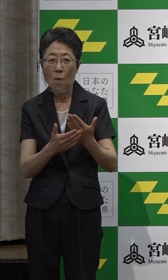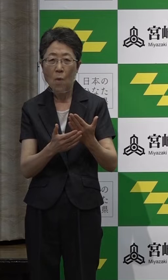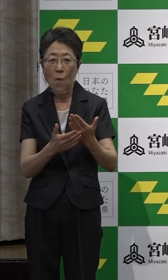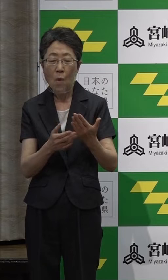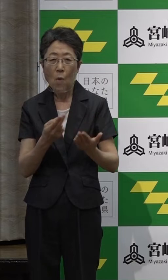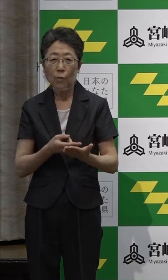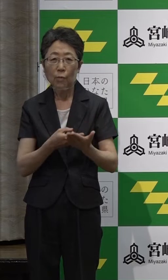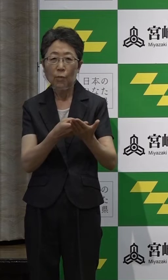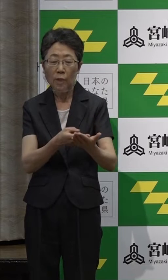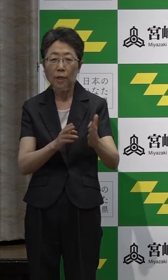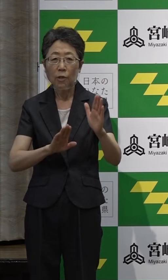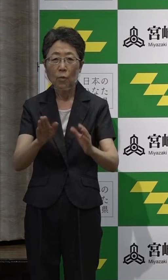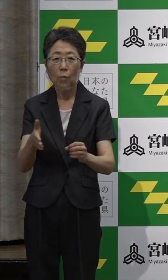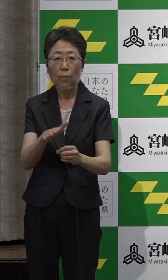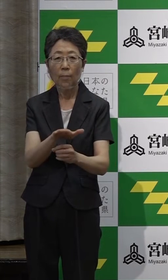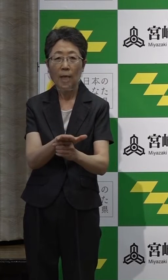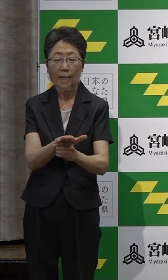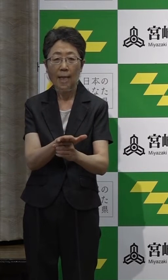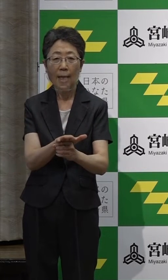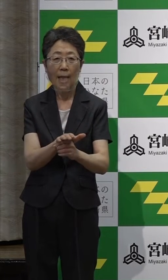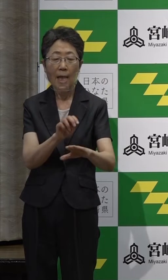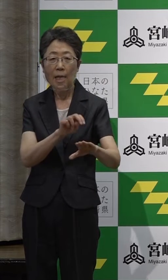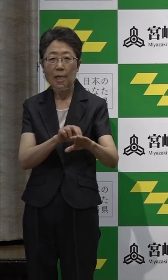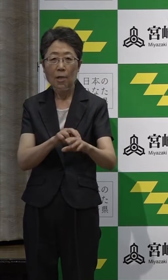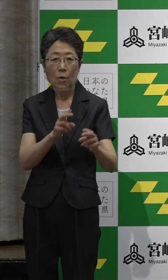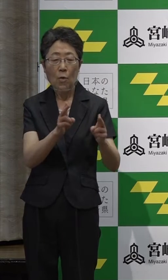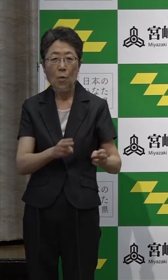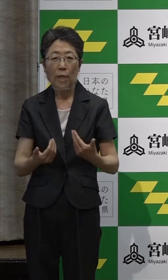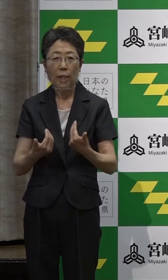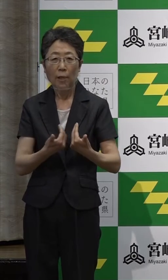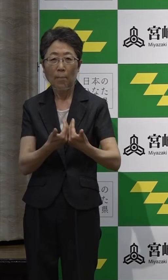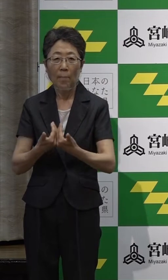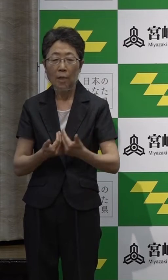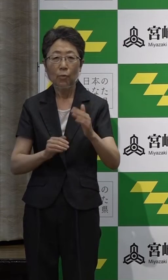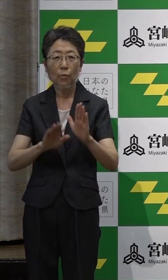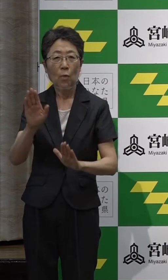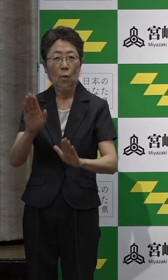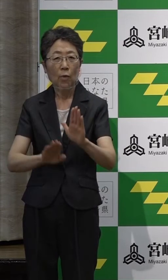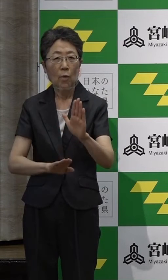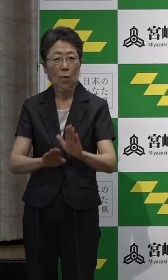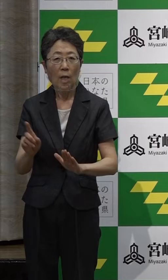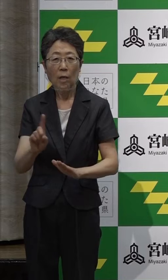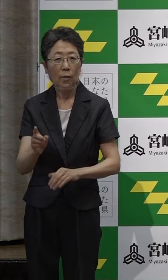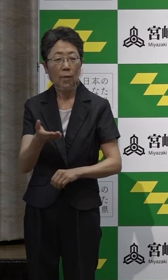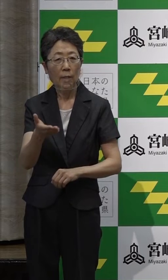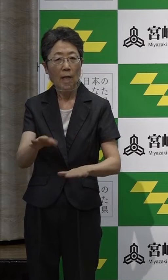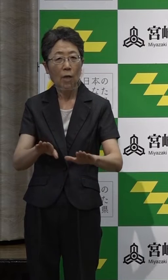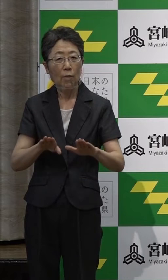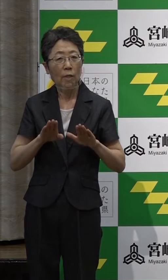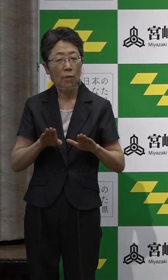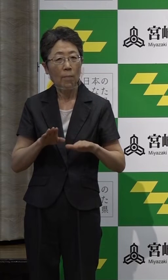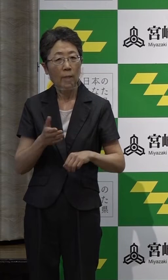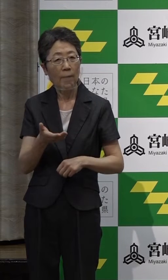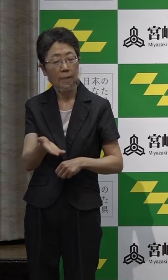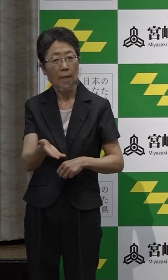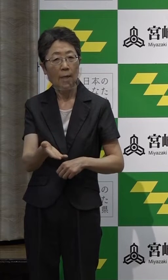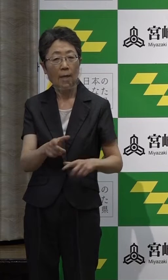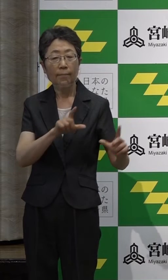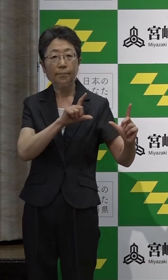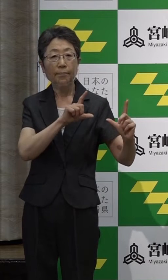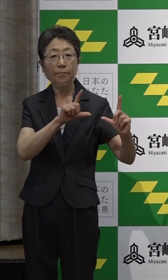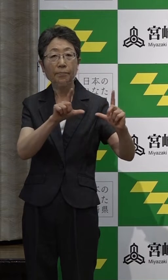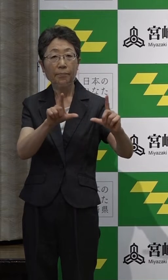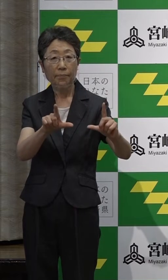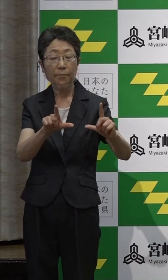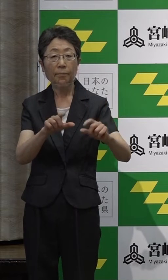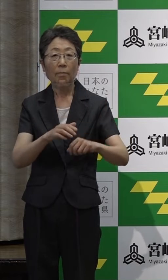況も含めてですね、医療体制の逼迫具合、医療提供体制の状況というのはどのように受け止めていらっしゃいますか。 はい、これ